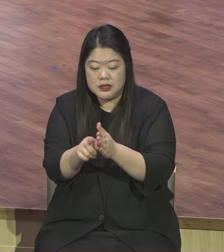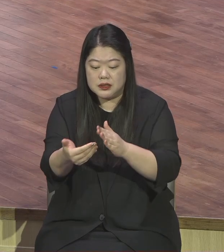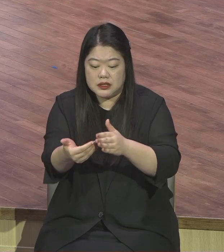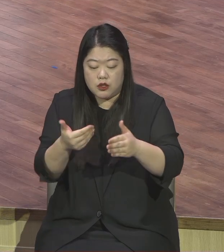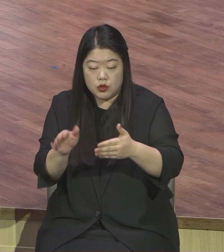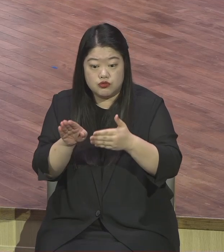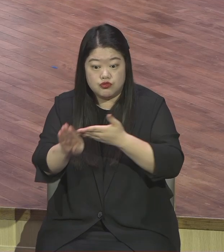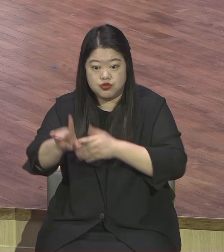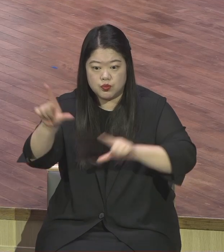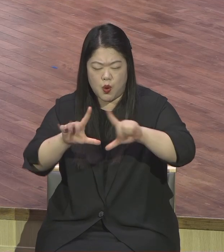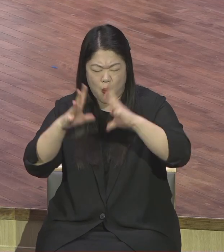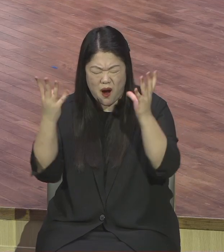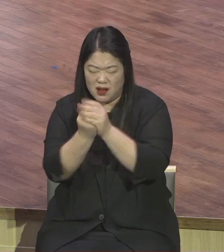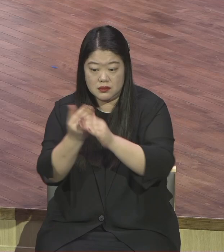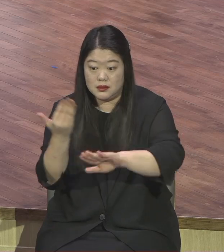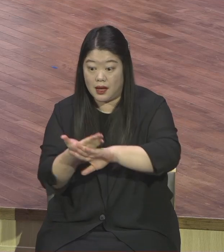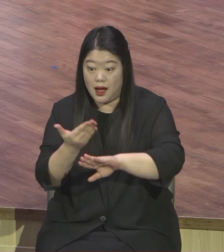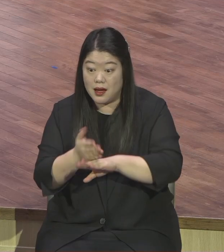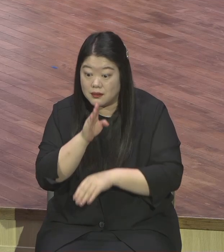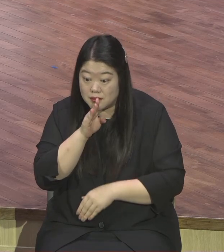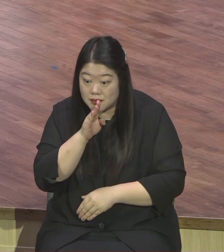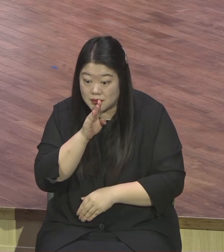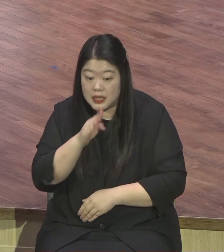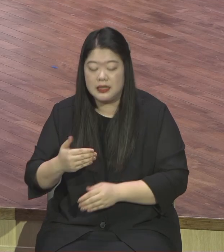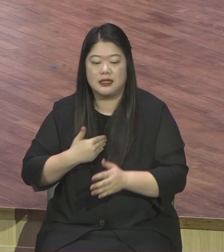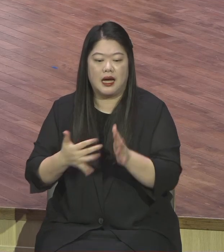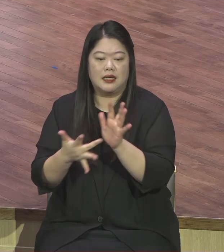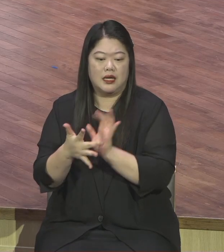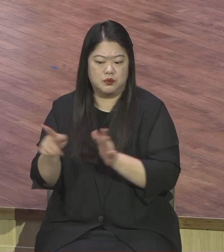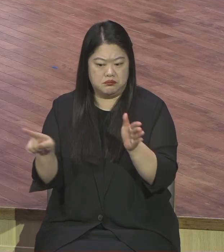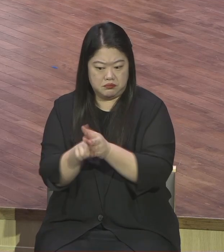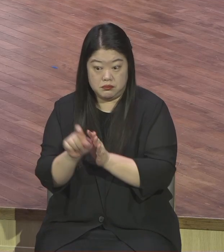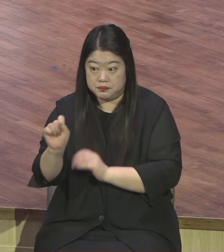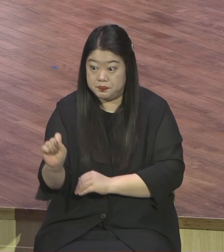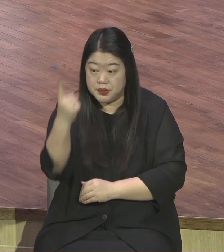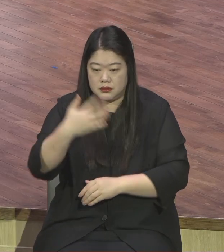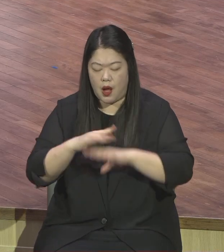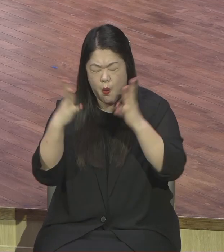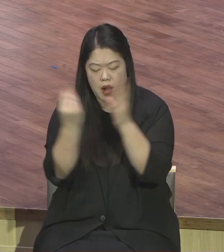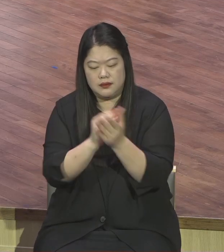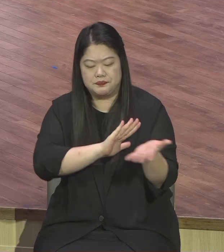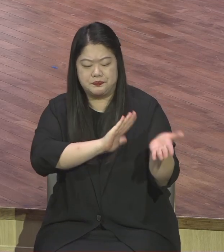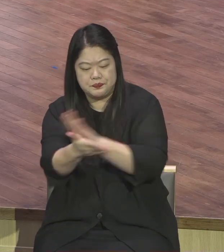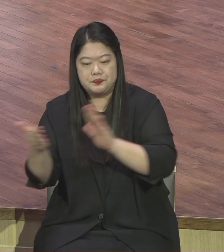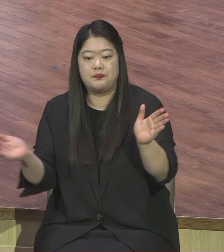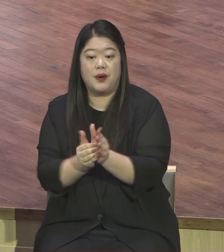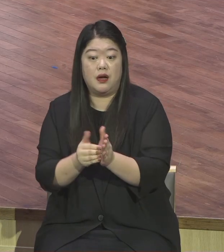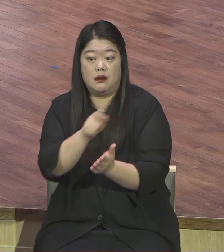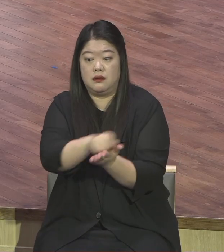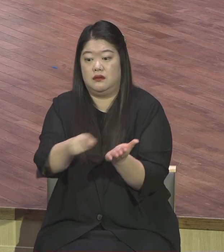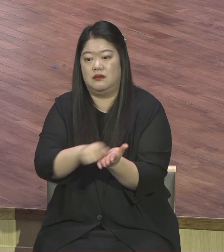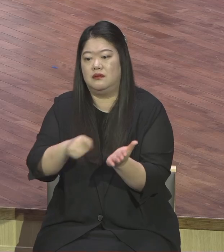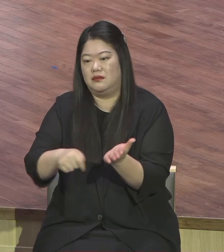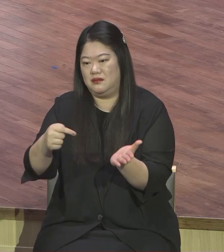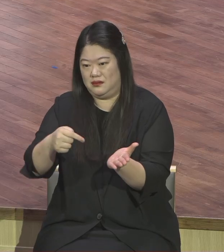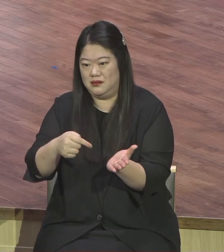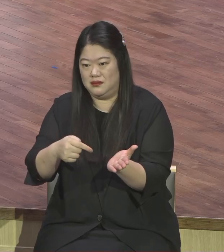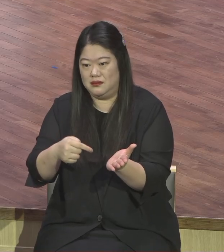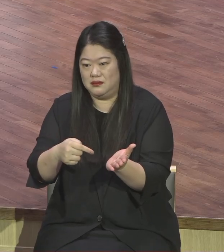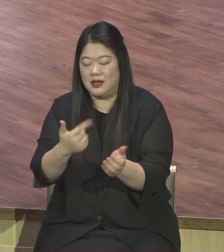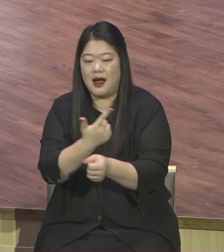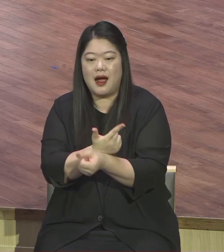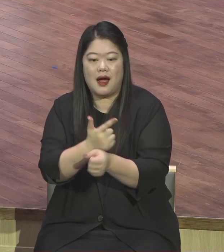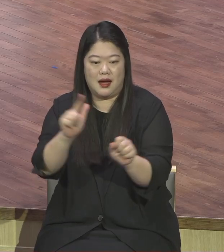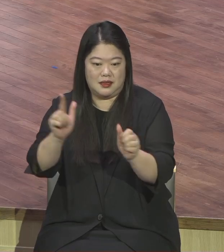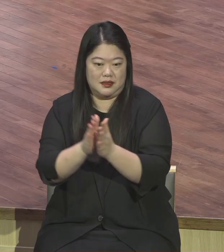속에서 되어졌다고 반복해서 바울은 강조하고 있습니다. 그렇기 때문에